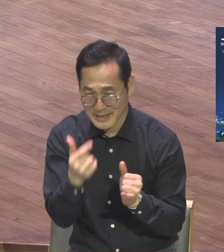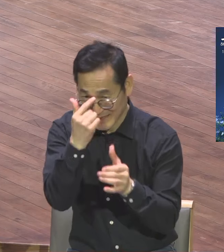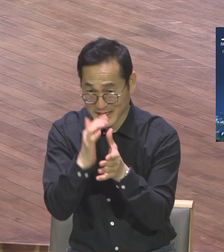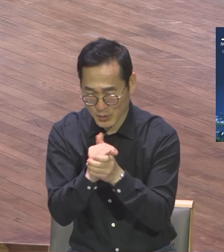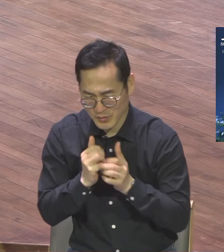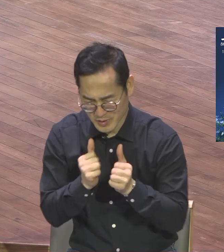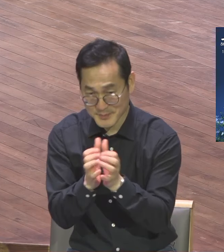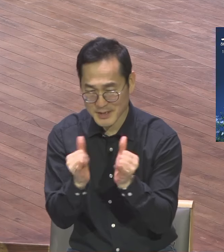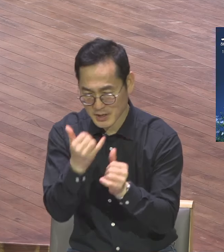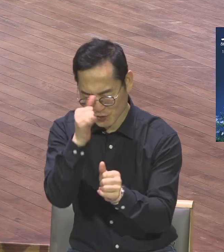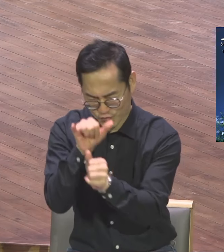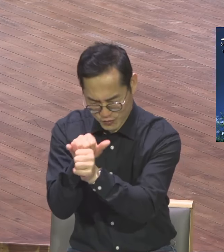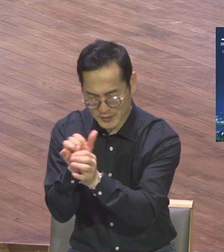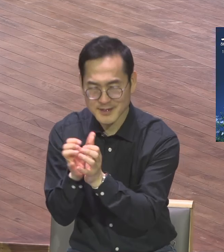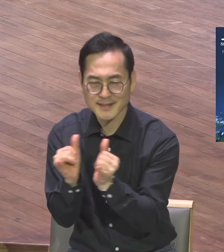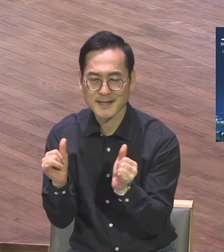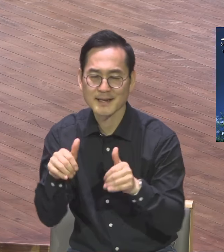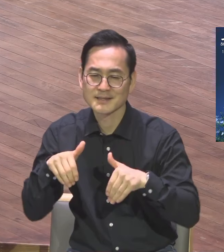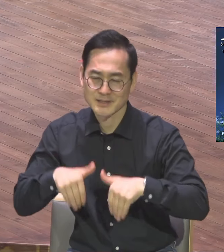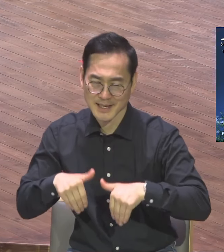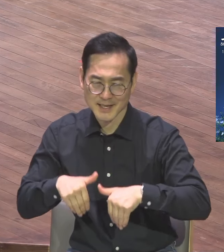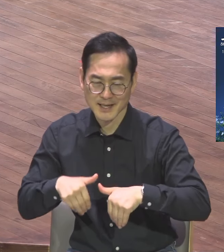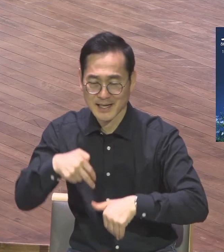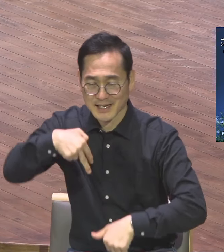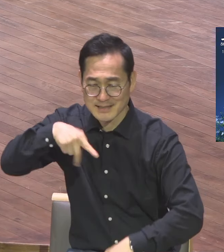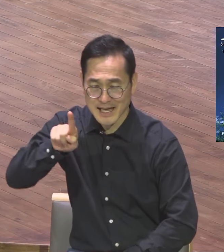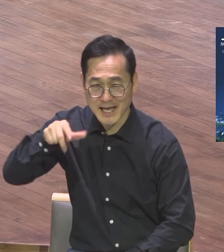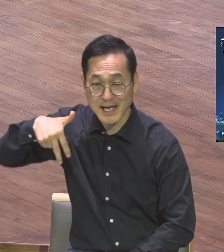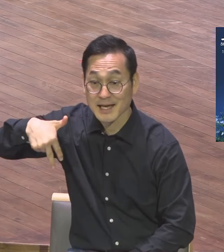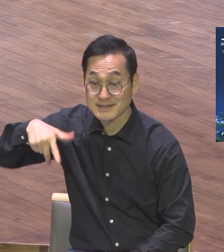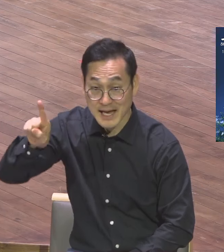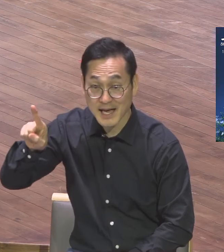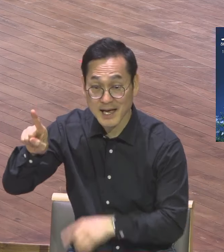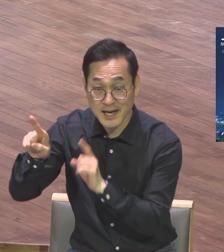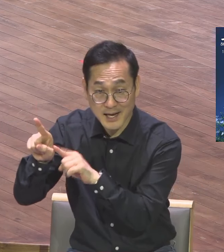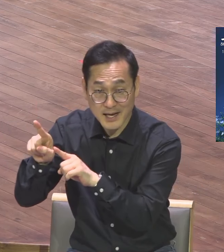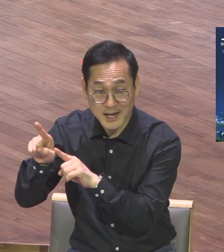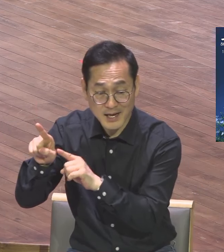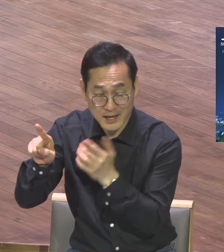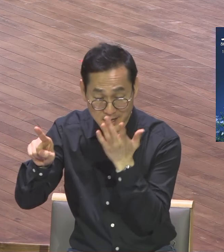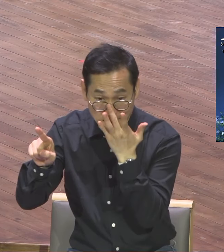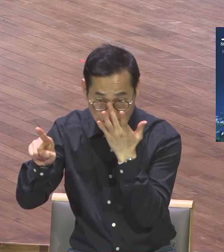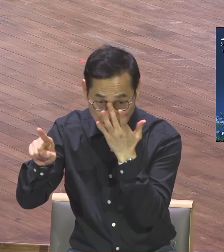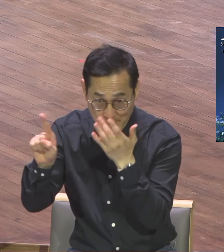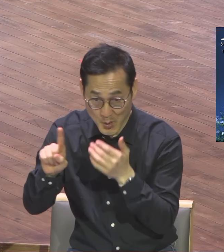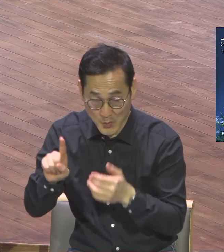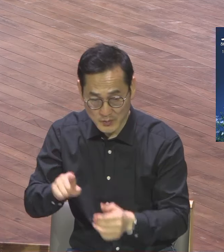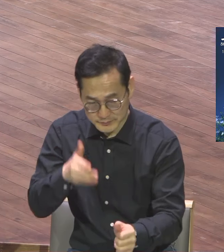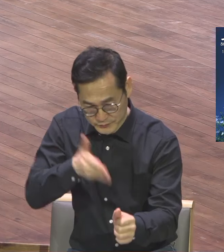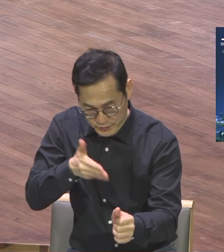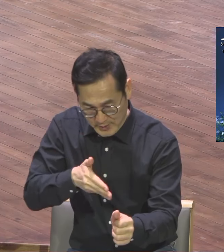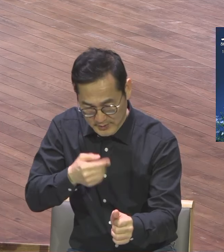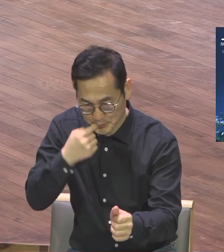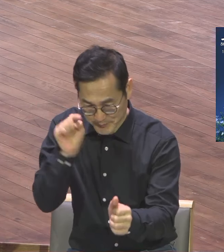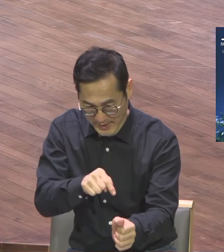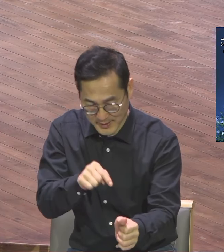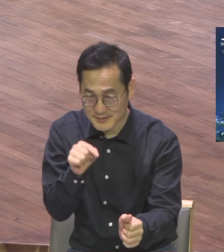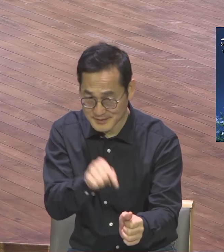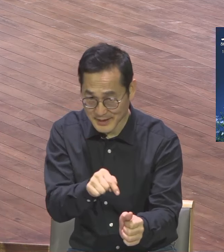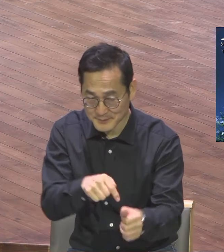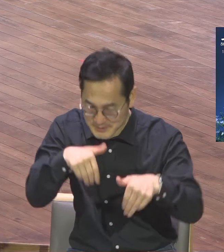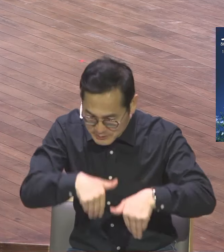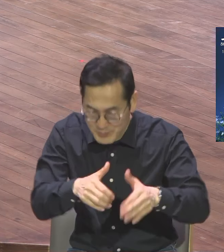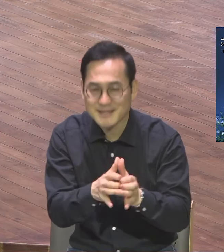이 정체성입니다. 우리 정체성. 이 사자라고 하는 말은요. 명령이나 부탁을 받고 심부름하는 사람 그런